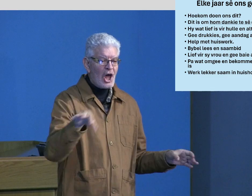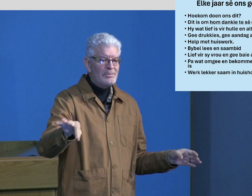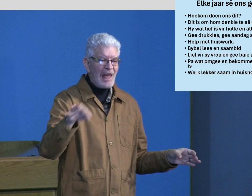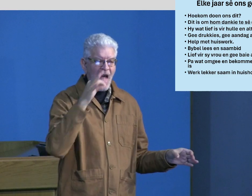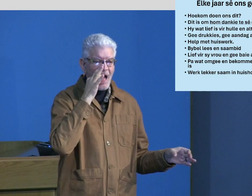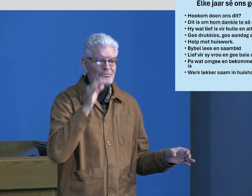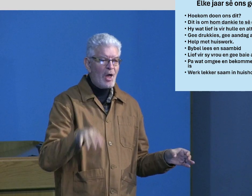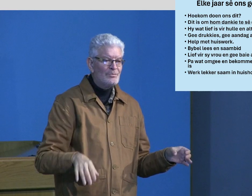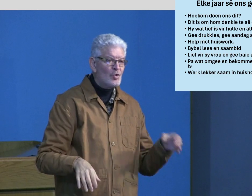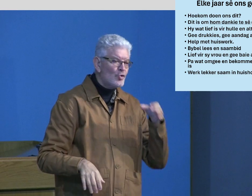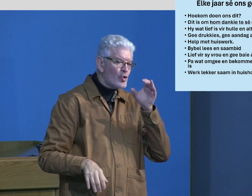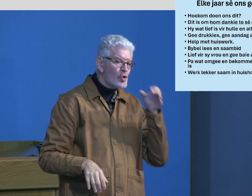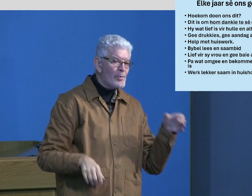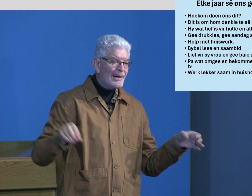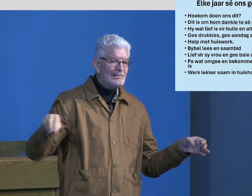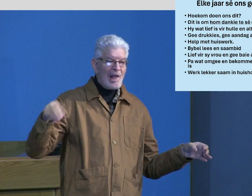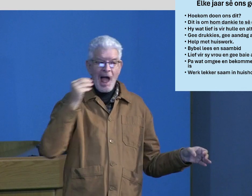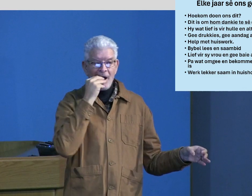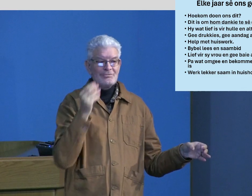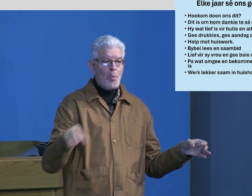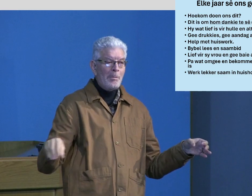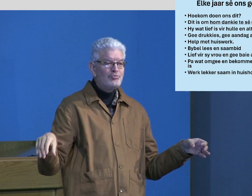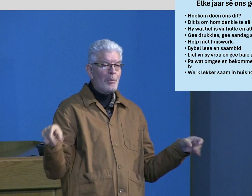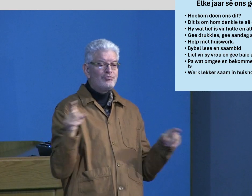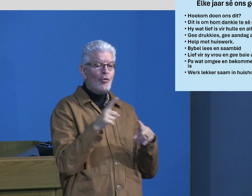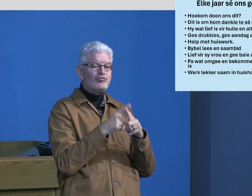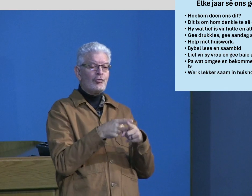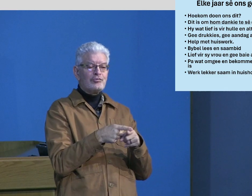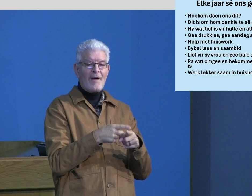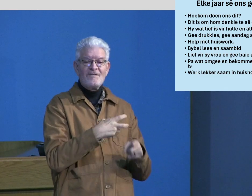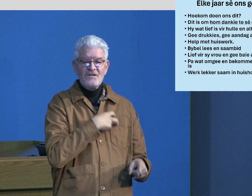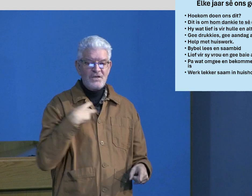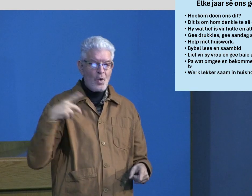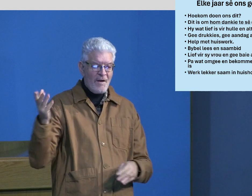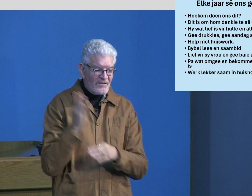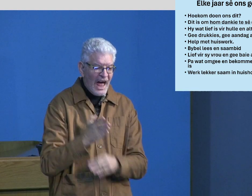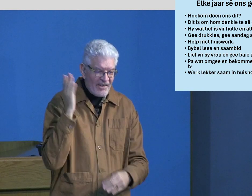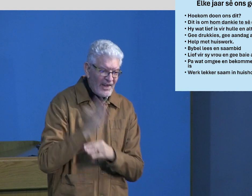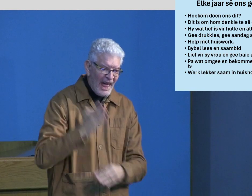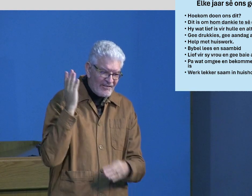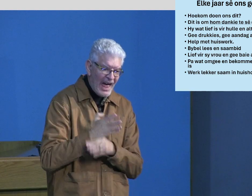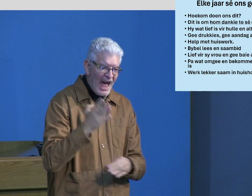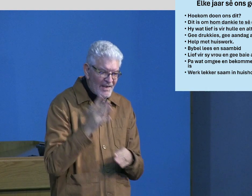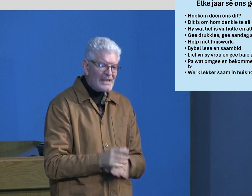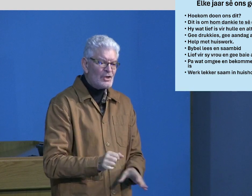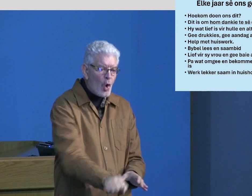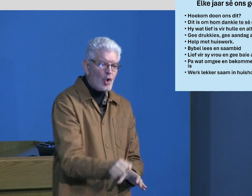biltongkie, chippie en daar word geëet, beentjies gekruis, maar die arme vrou